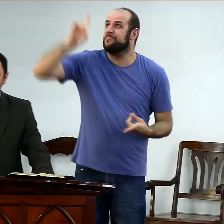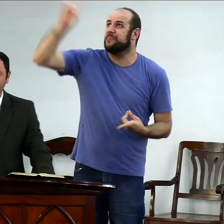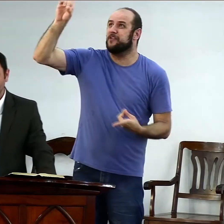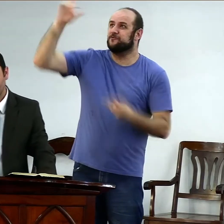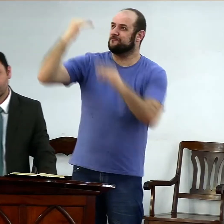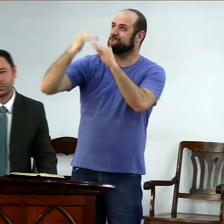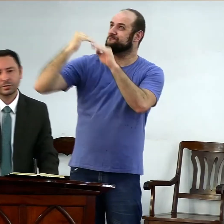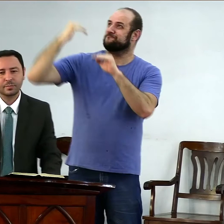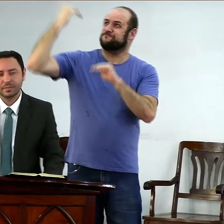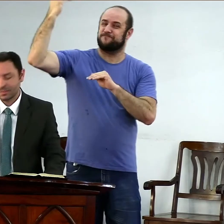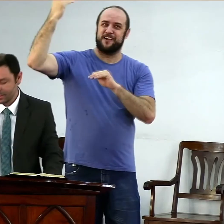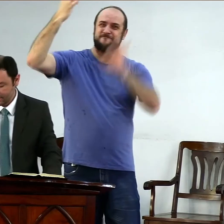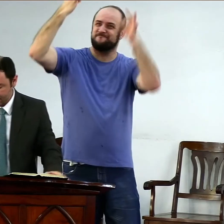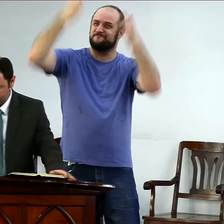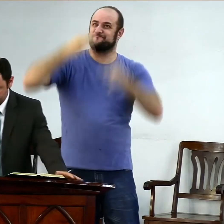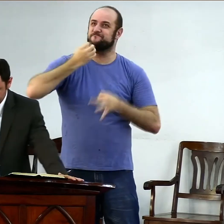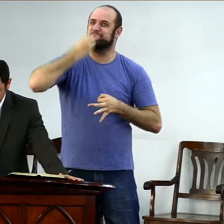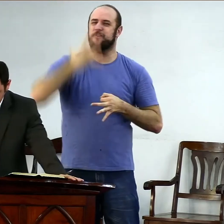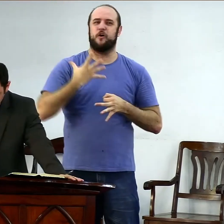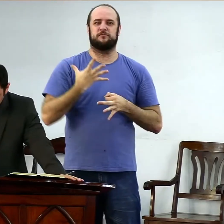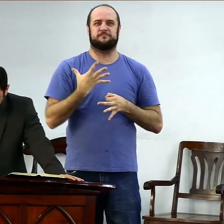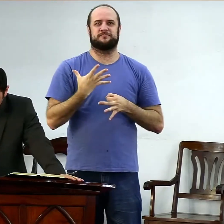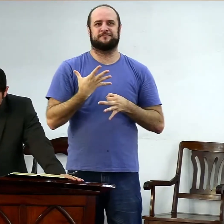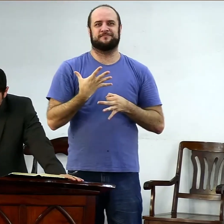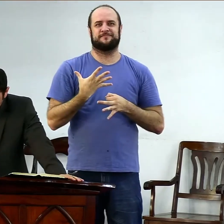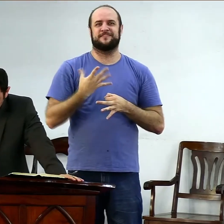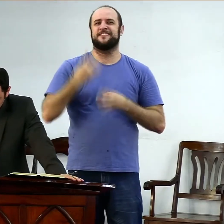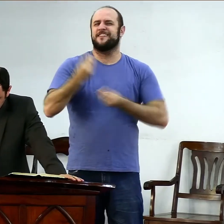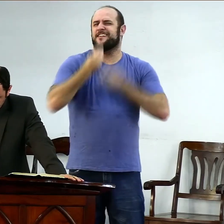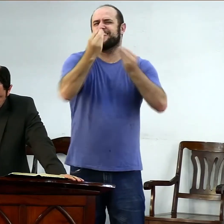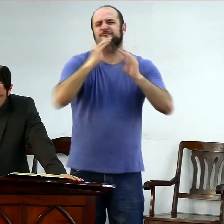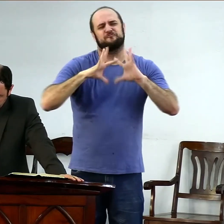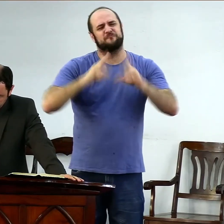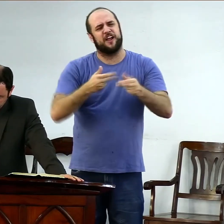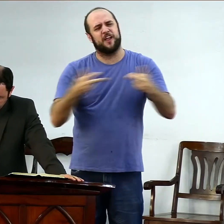irá prover tudo aquilo que você precisa.